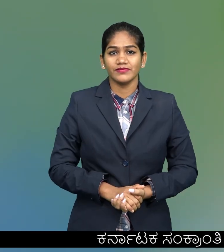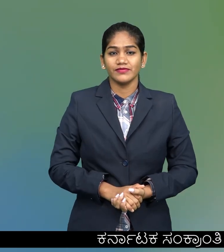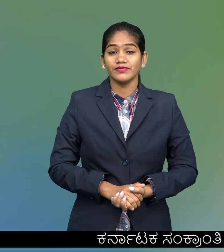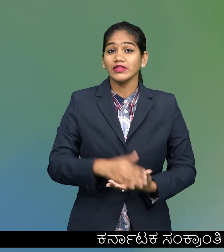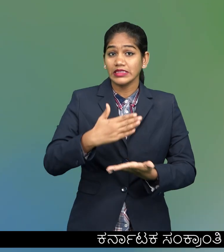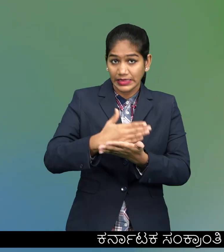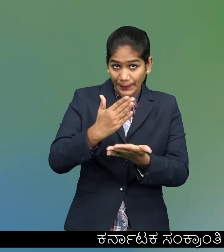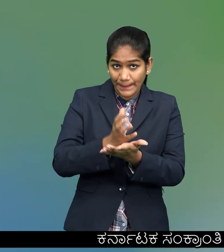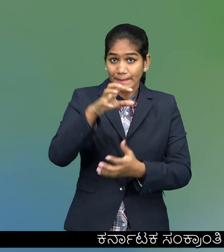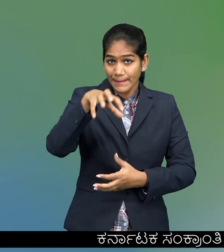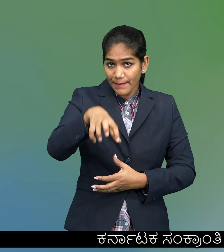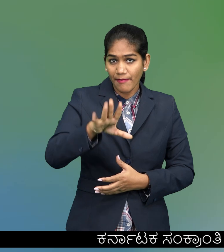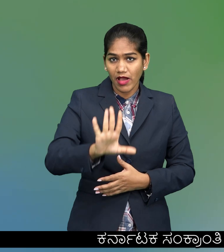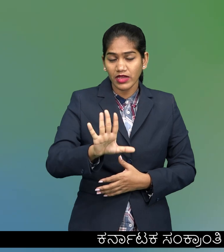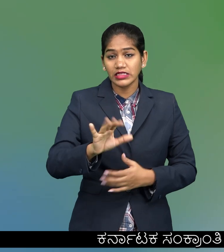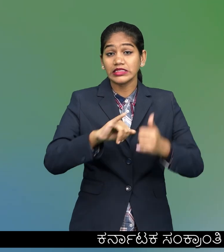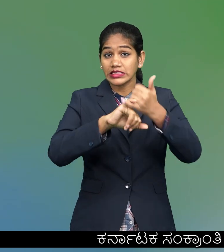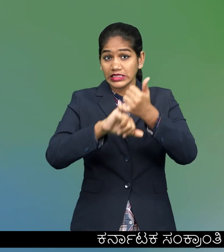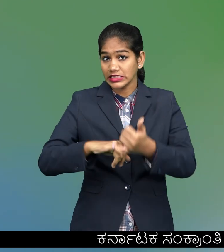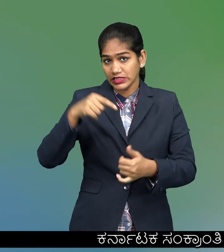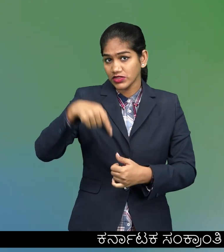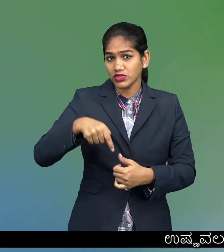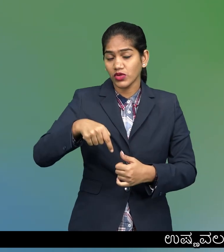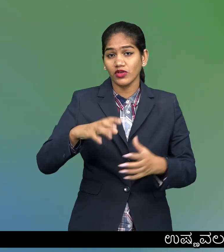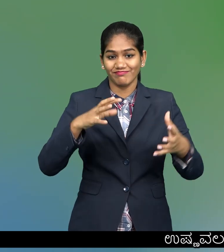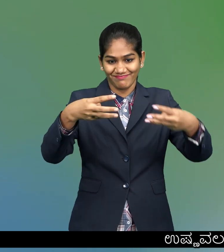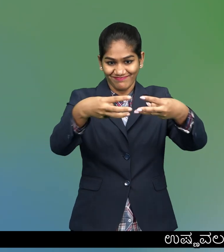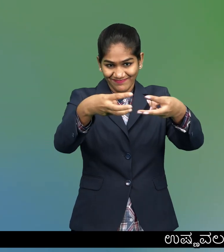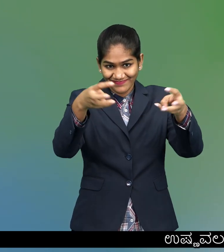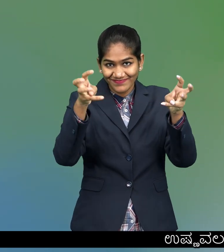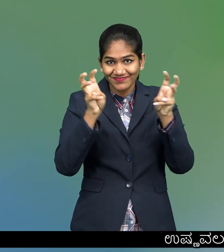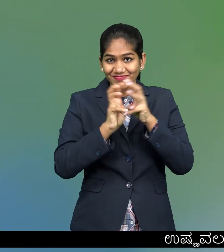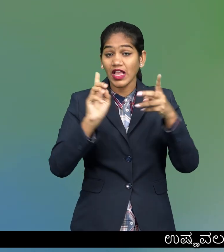ಕರ್ನಾಟಕ ಸಂಕ್ರಾಂತಿ ವೃತ್ತದ ದಕ್ಷಿಣದಲ್ಲಿರುವ ಭಾಗವು ಉಷ್ಣವಲಯದ ವಲಯದಲ್ಲಿದೆ.